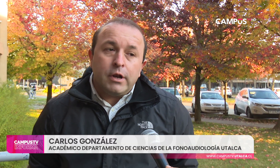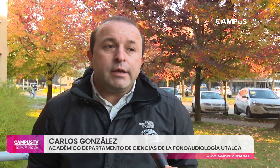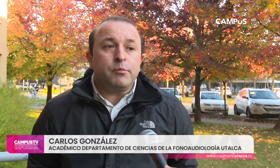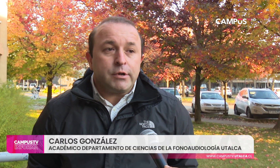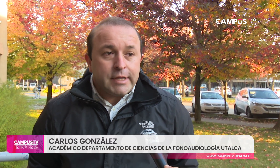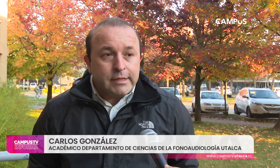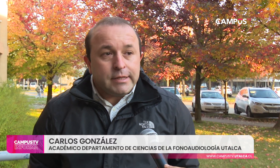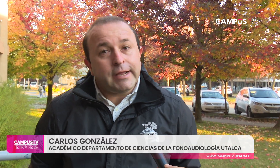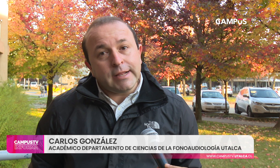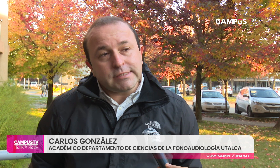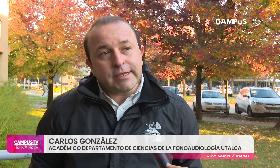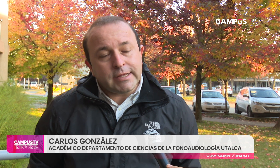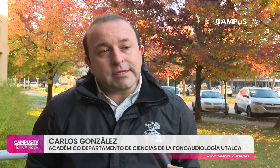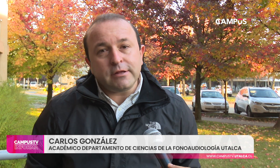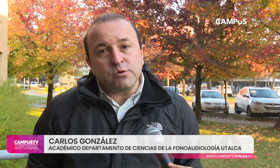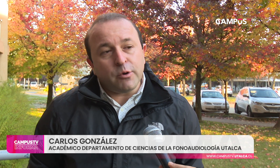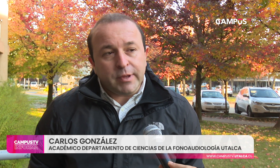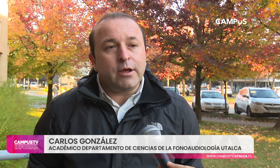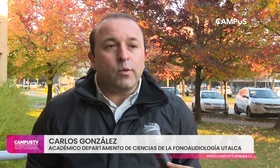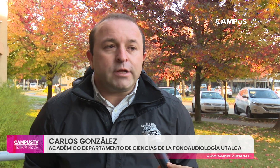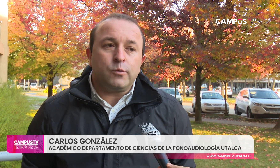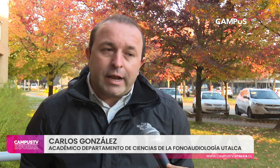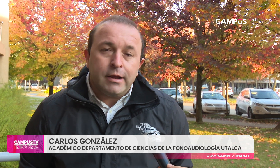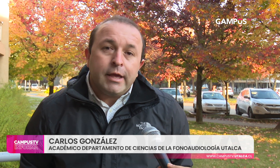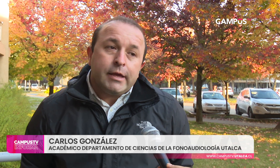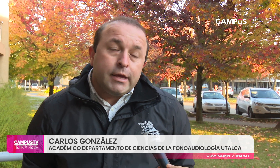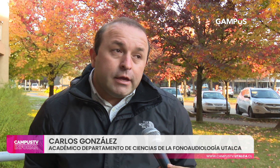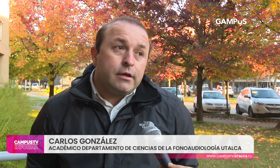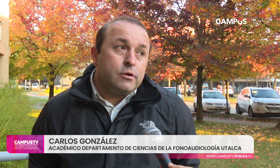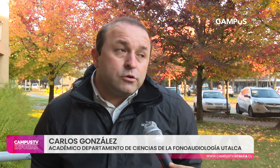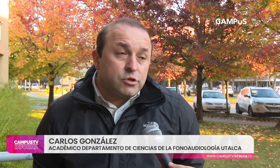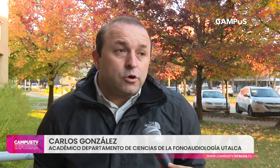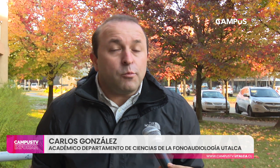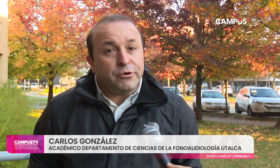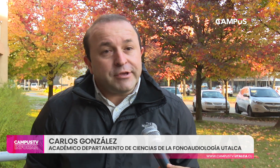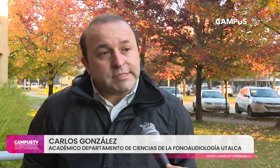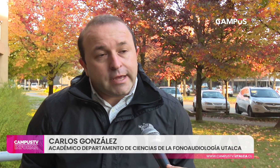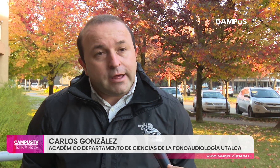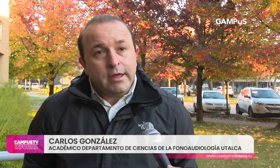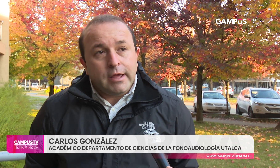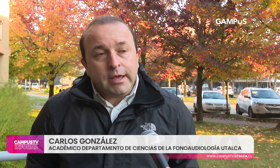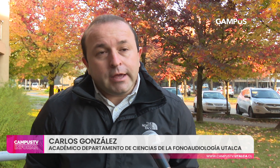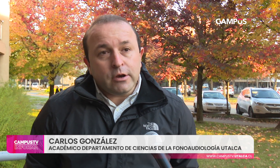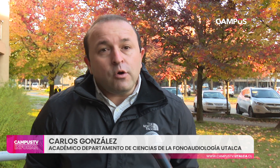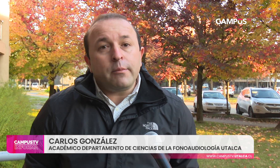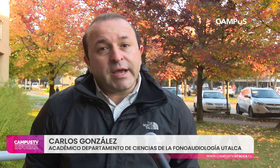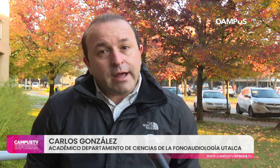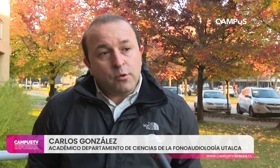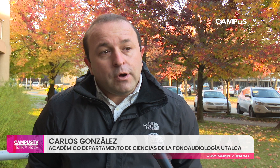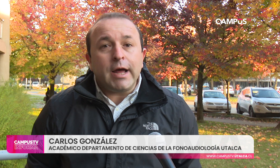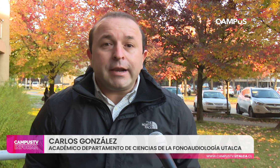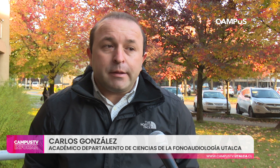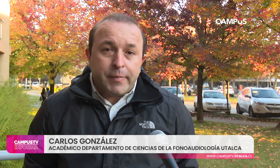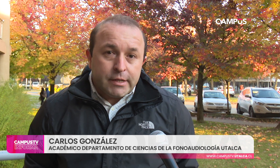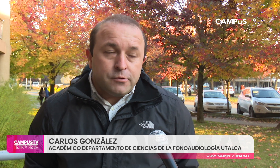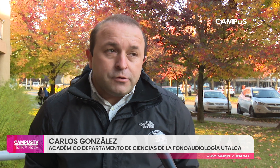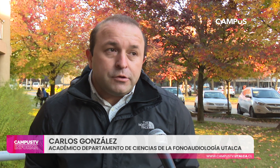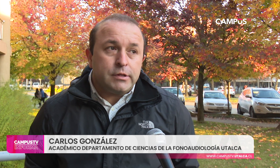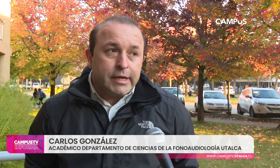importante en la enseñanza de su propia lengua natural y nosotros como universidad nos apegamos al respeto de